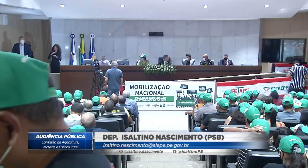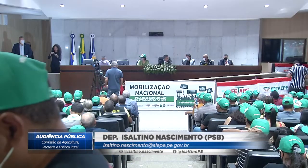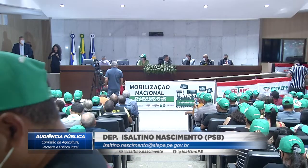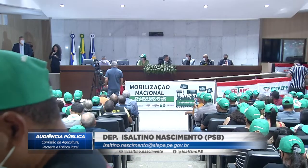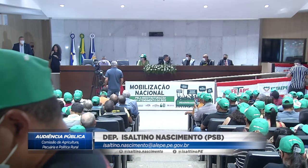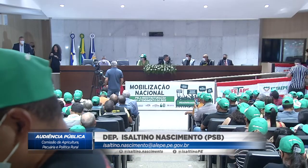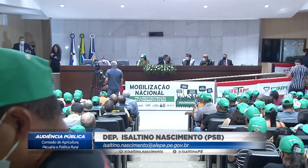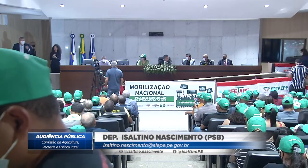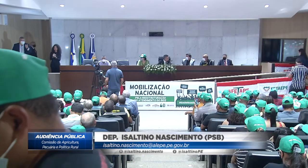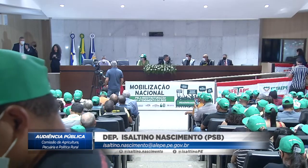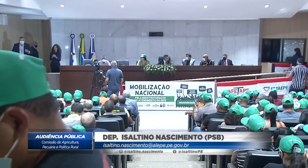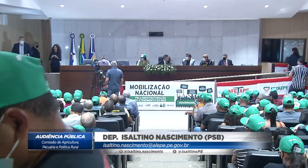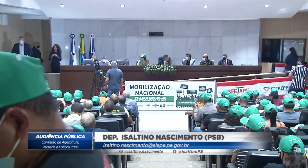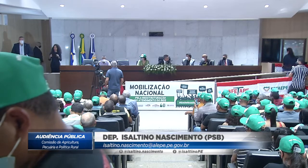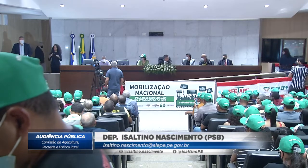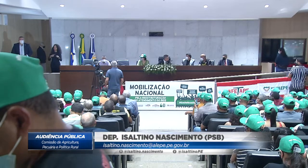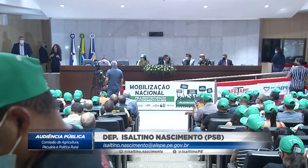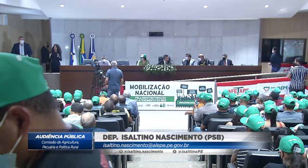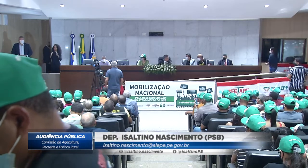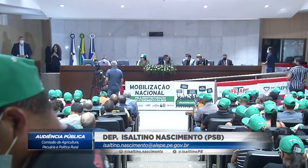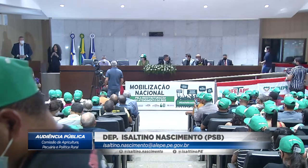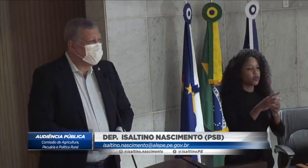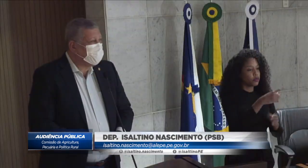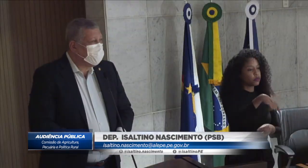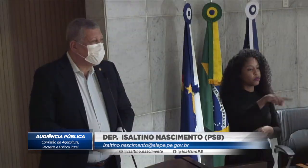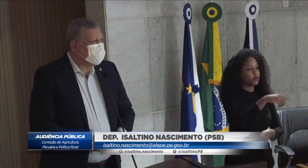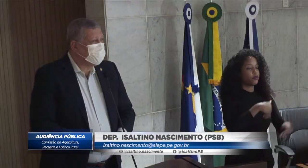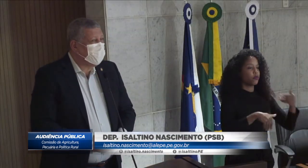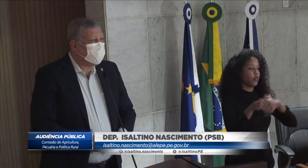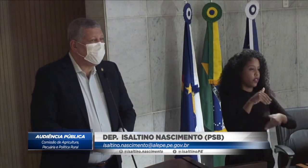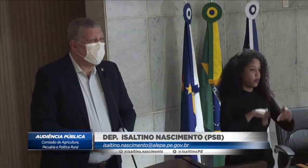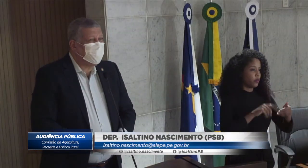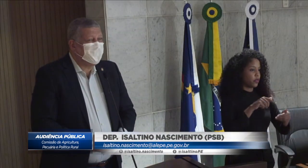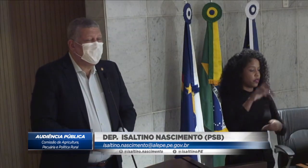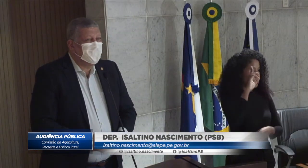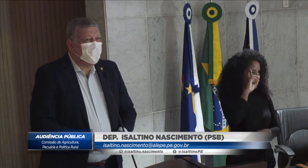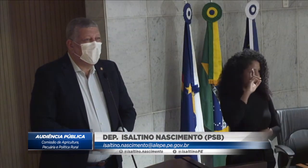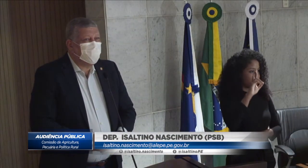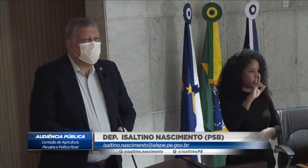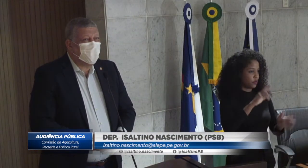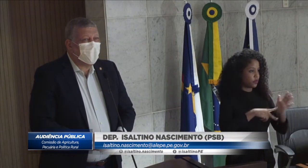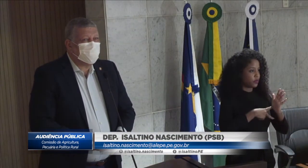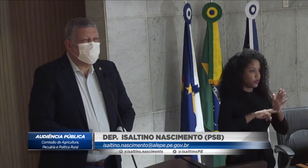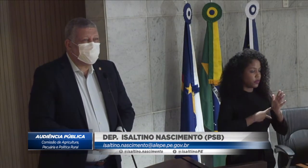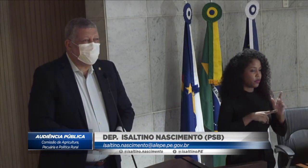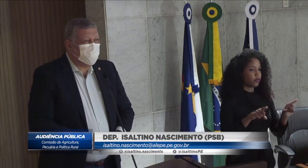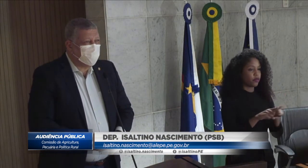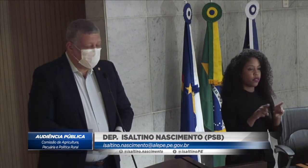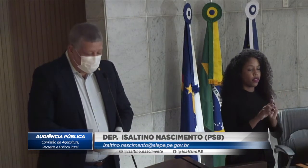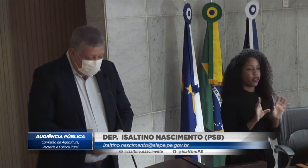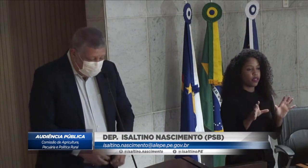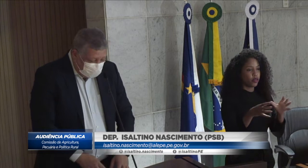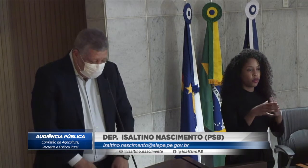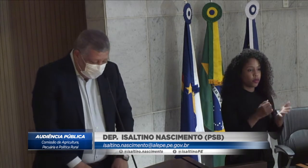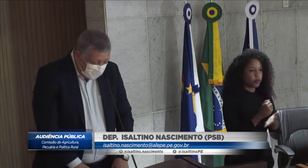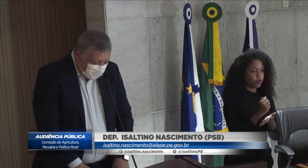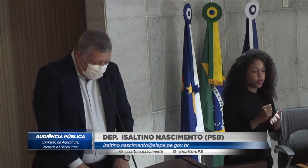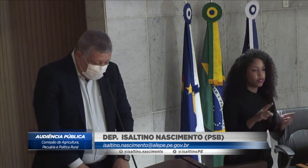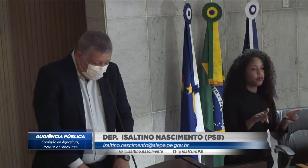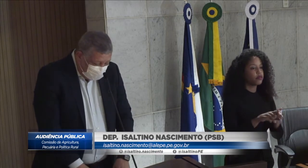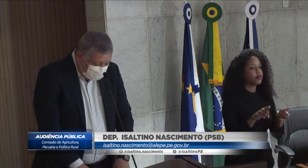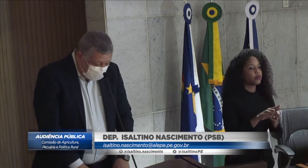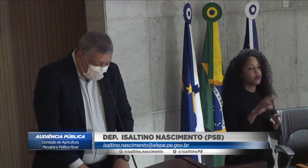aqui em Pernambuco, mas tem uma parte aqui que estão presentes aqui da direção do sindicato, também do comitê de base e outros dirigentes